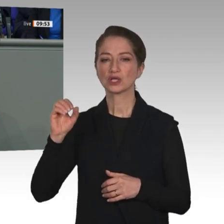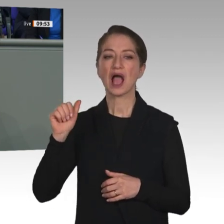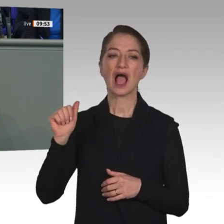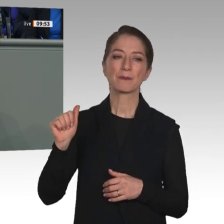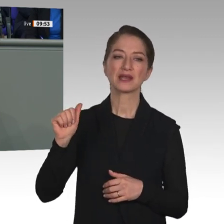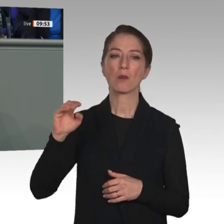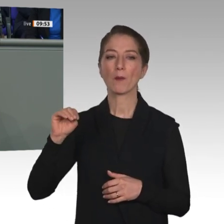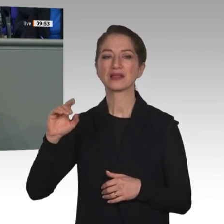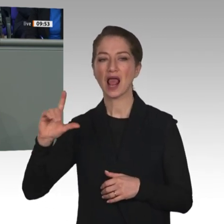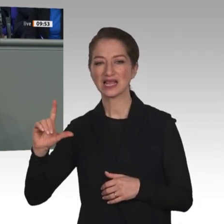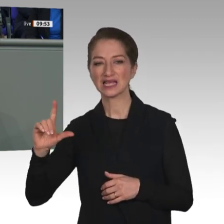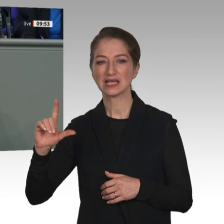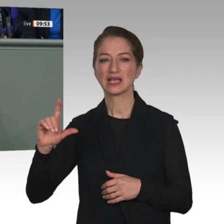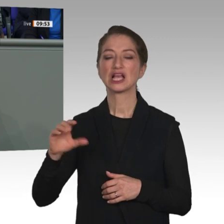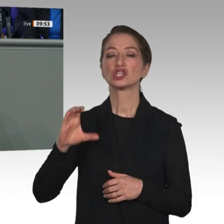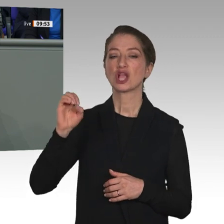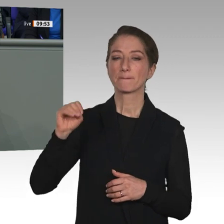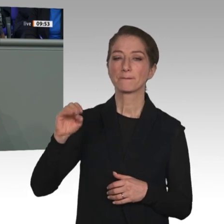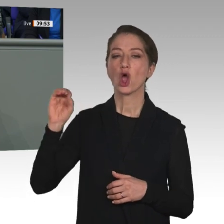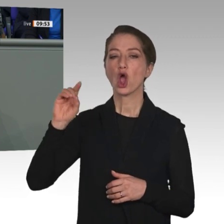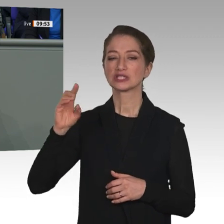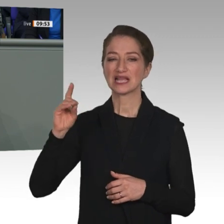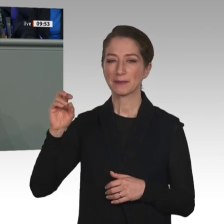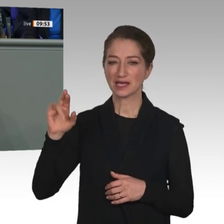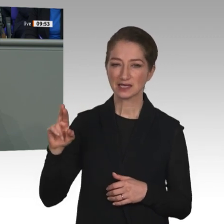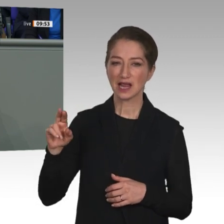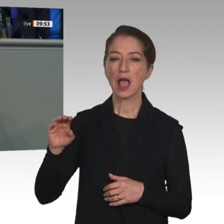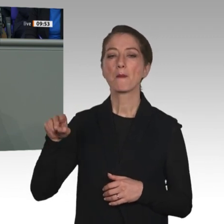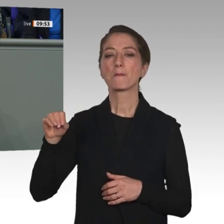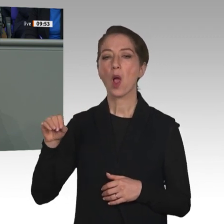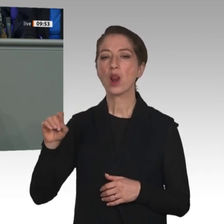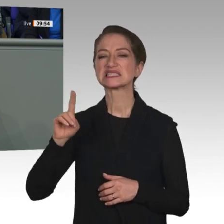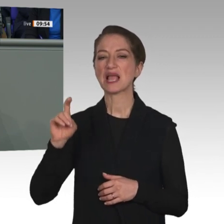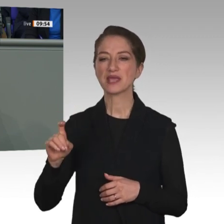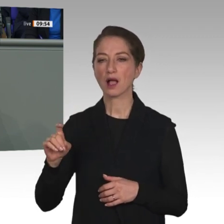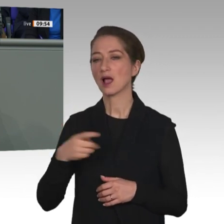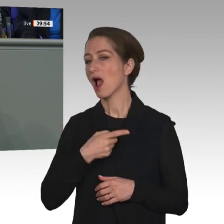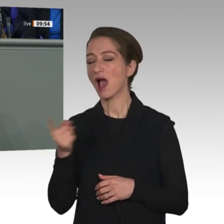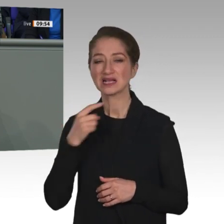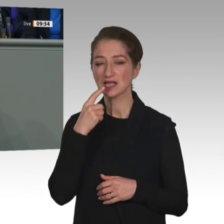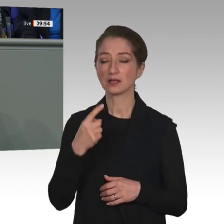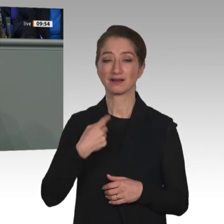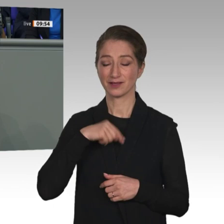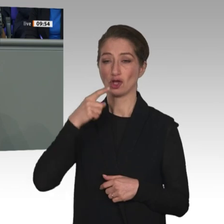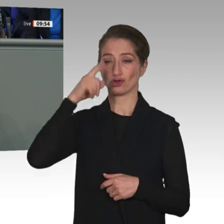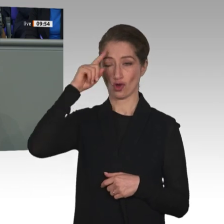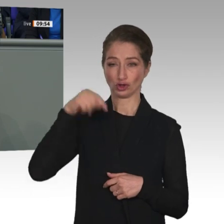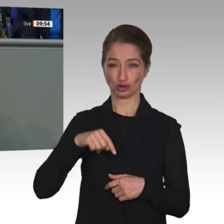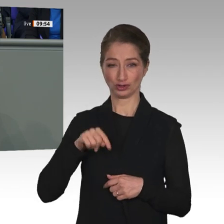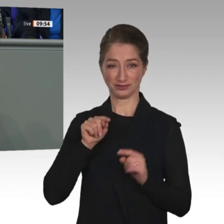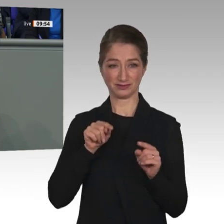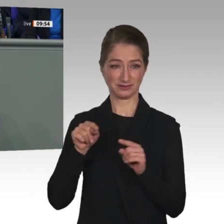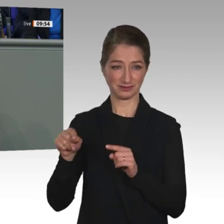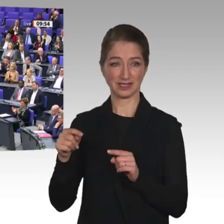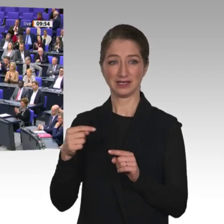Özdemir, Paul Ciemiak oder ich, wir Deutschen werden den Rassisten nicht unseren Hass schenken, wir werden denen aber erst recht nicht unsere Angst schenken.